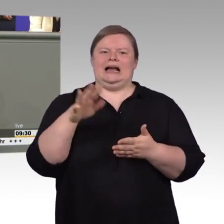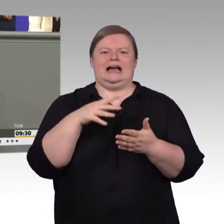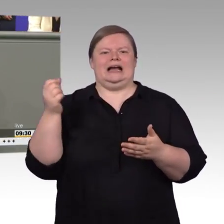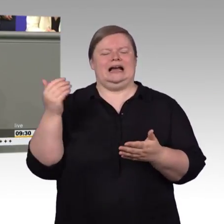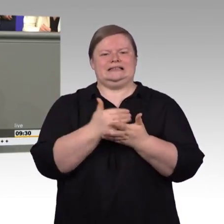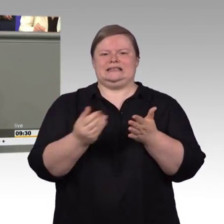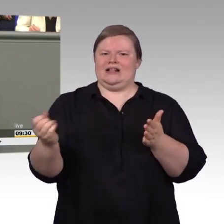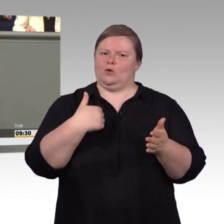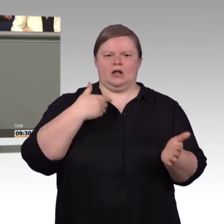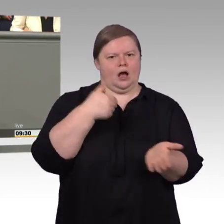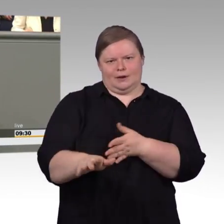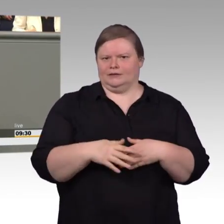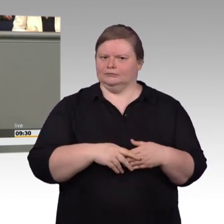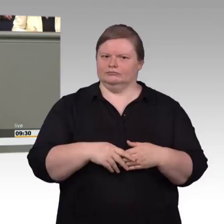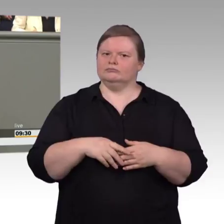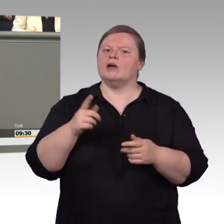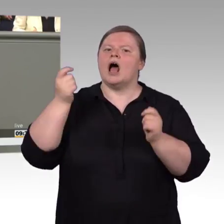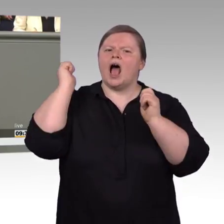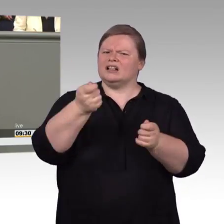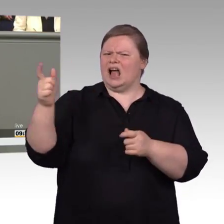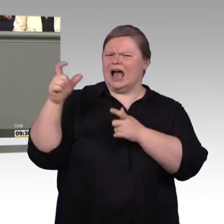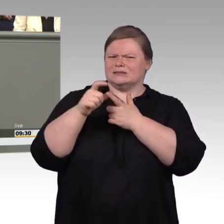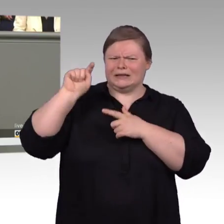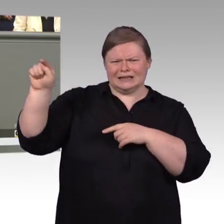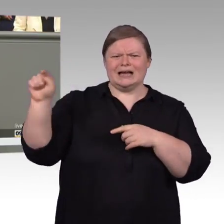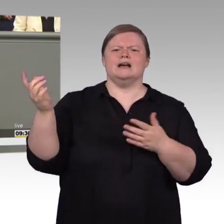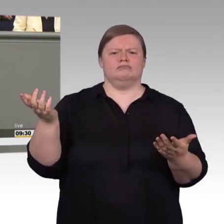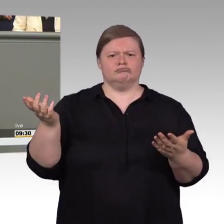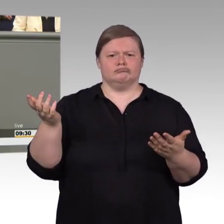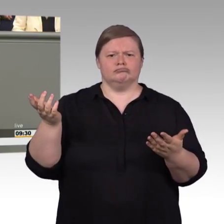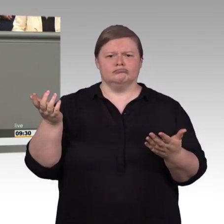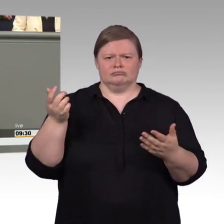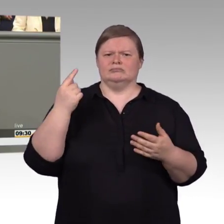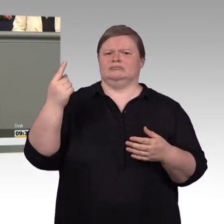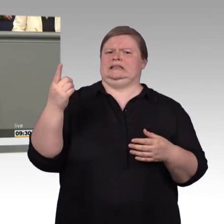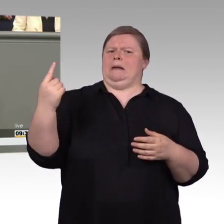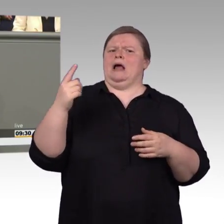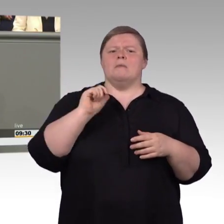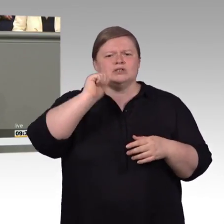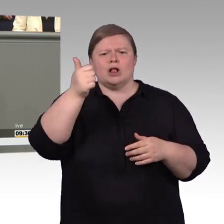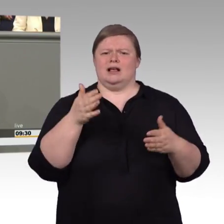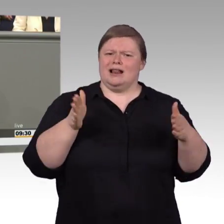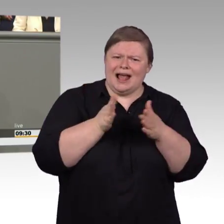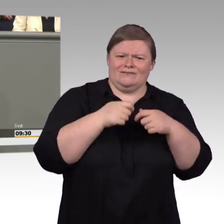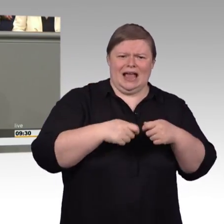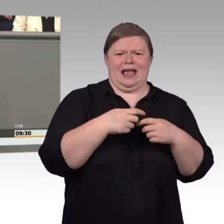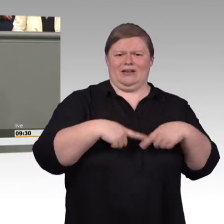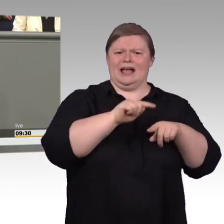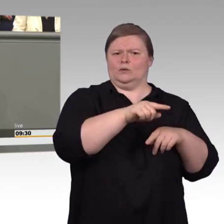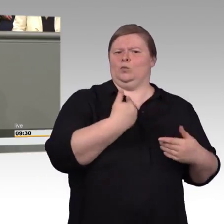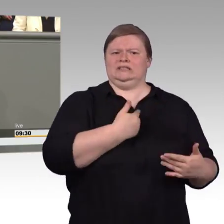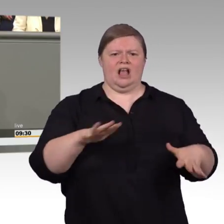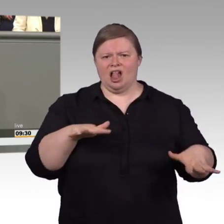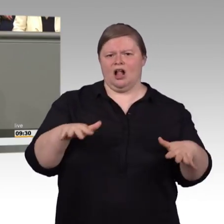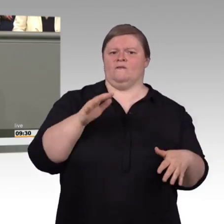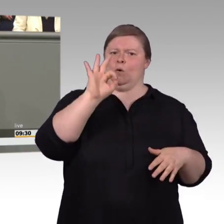Datenschutzerklärung darf die erste Abmahnung wegen kleiner, unabsichtiger Fehler nichts kosten. Das wäre unverhältnismäßig. Eine Verwarnung